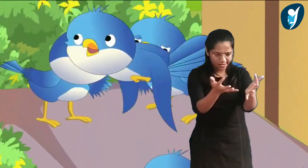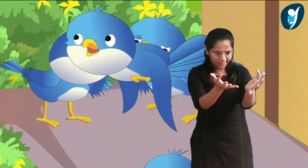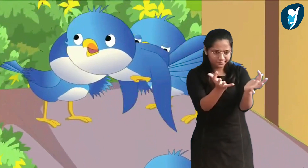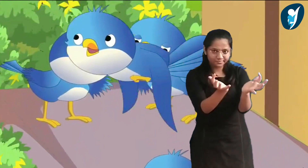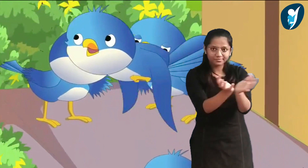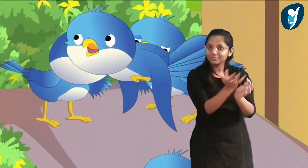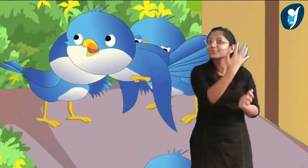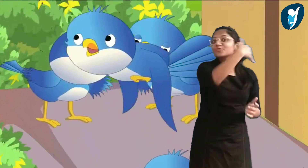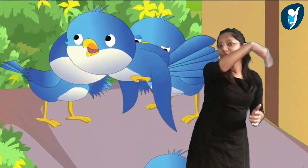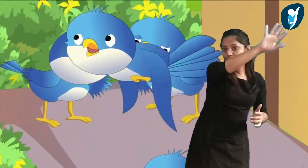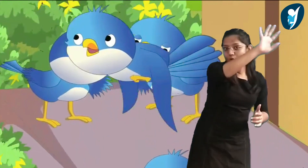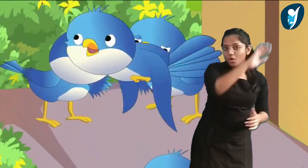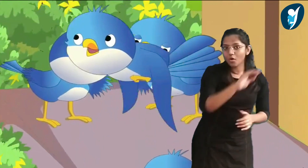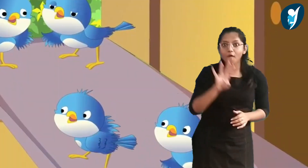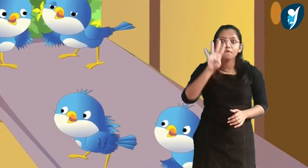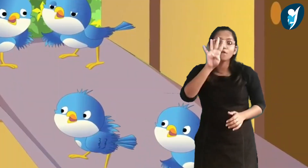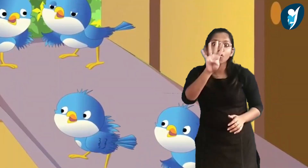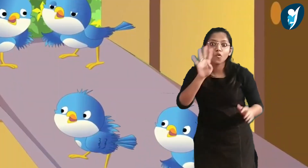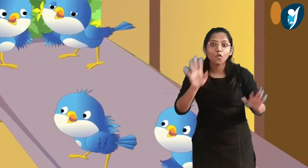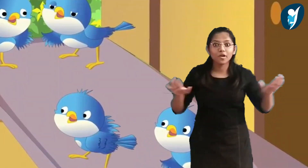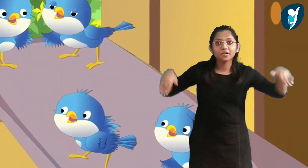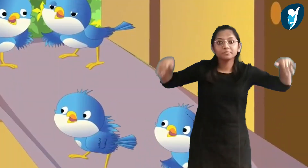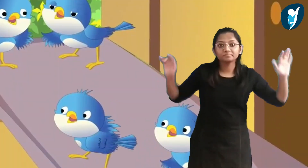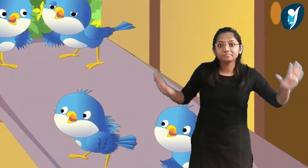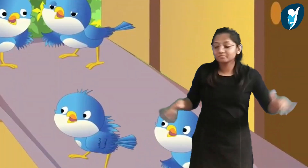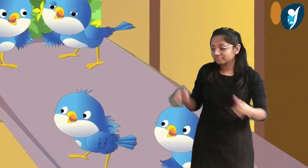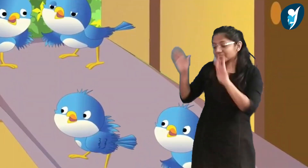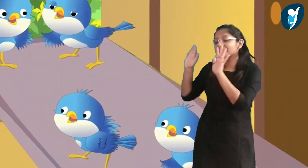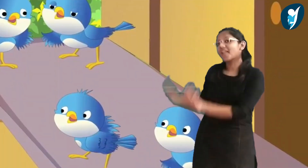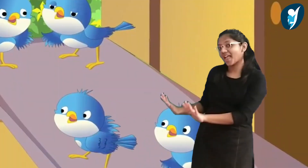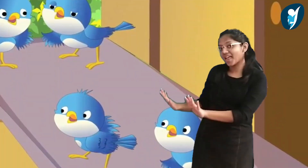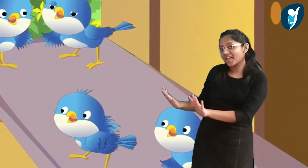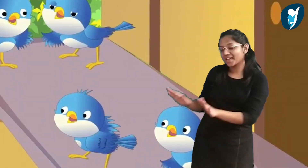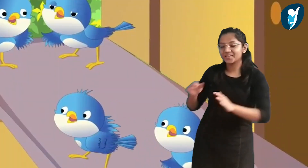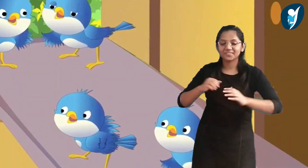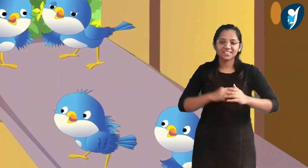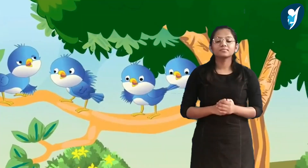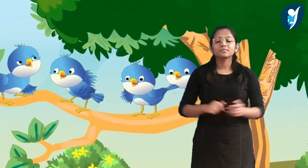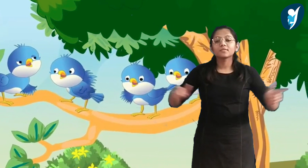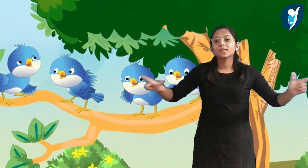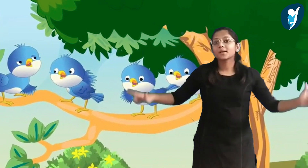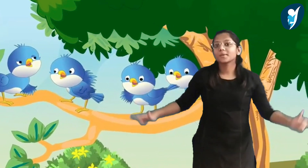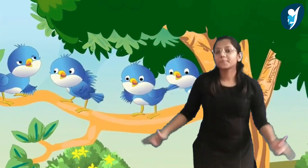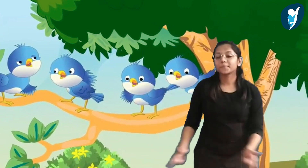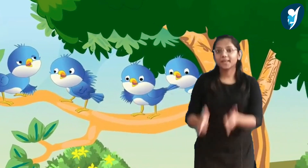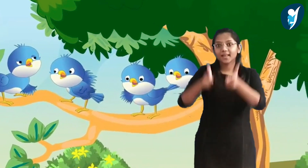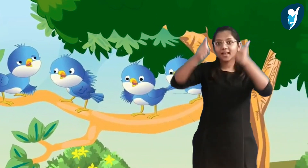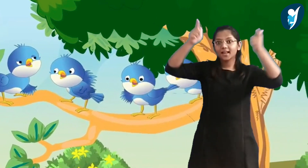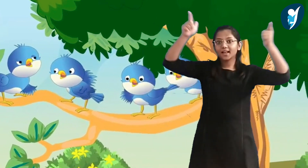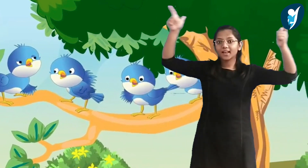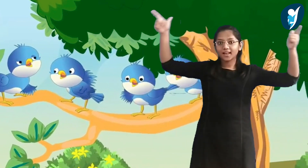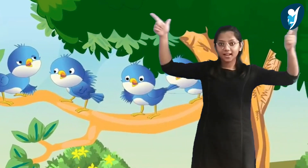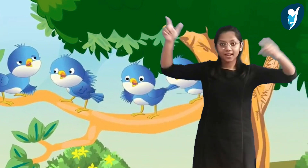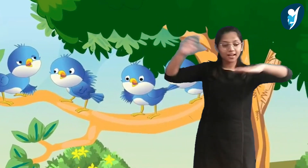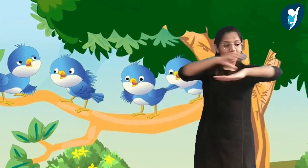गई हैं, अब 4 रह गई हैं। 4 नीली